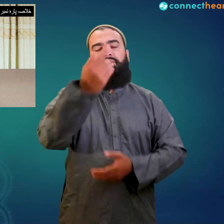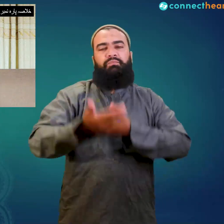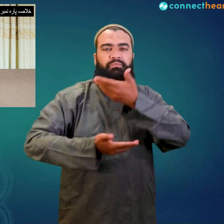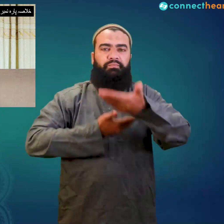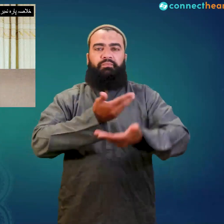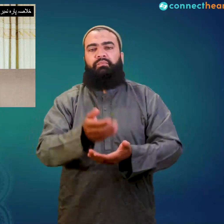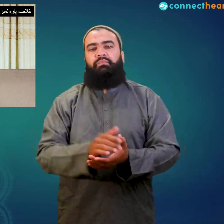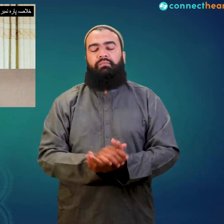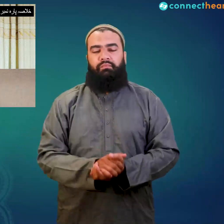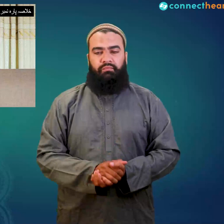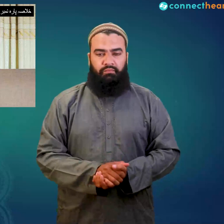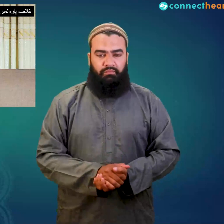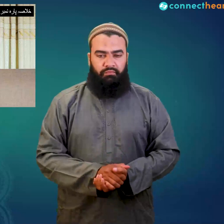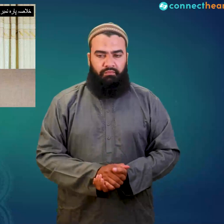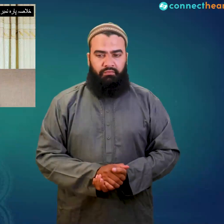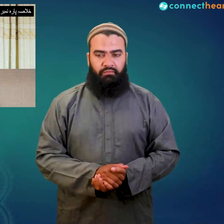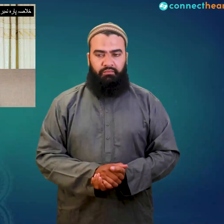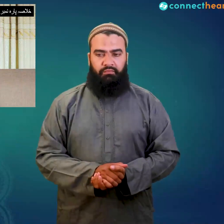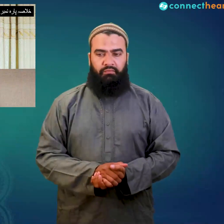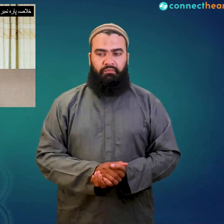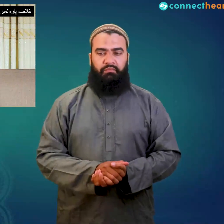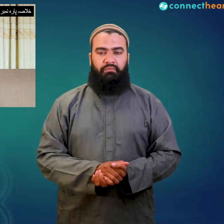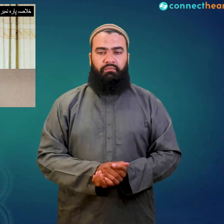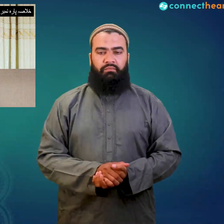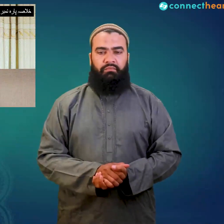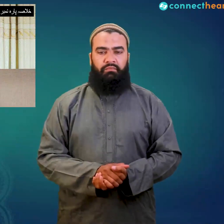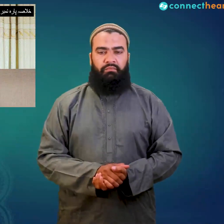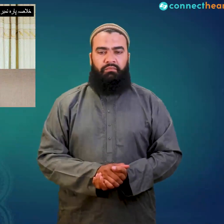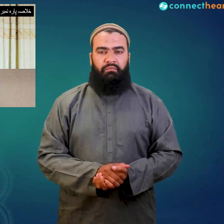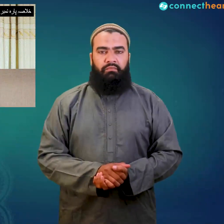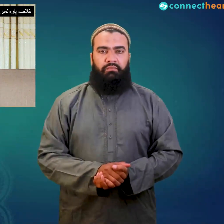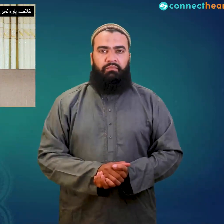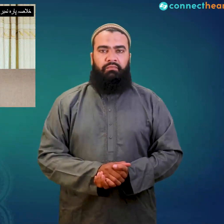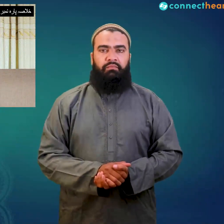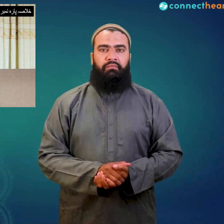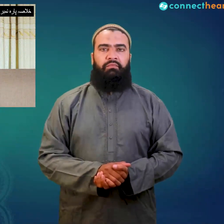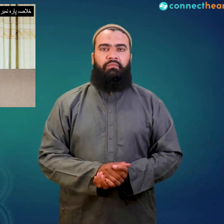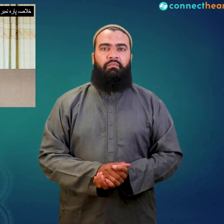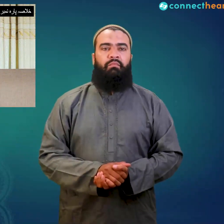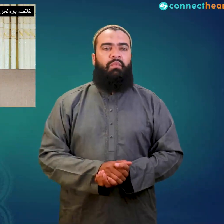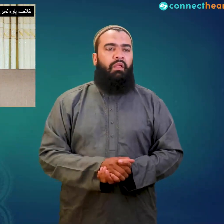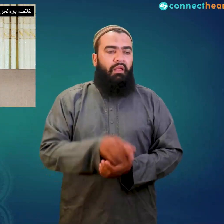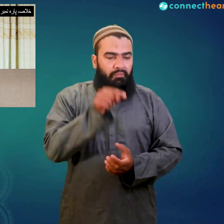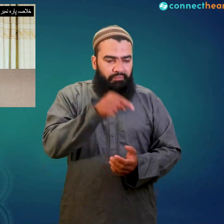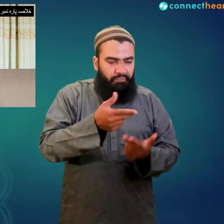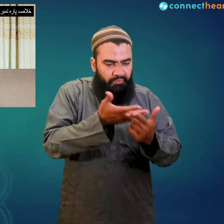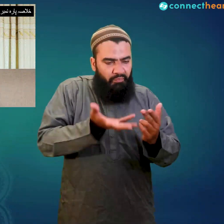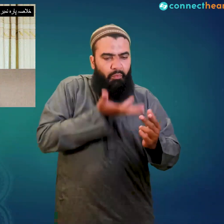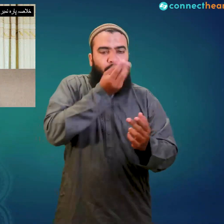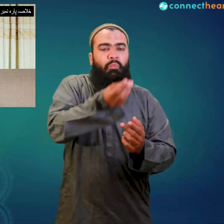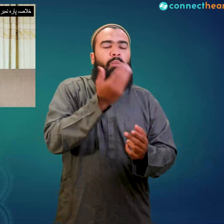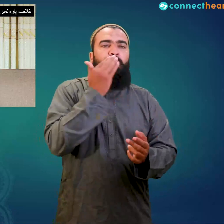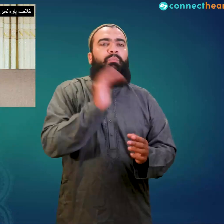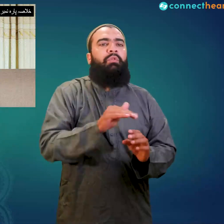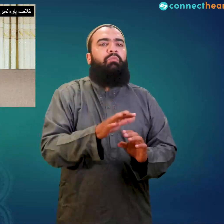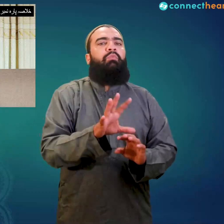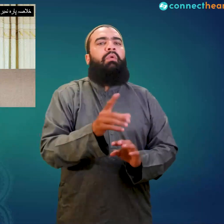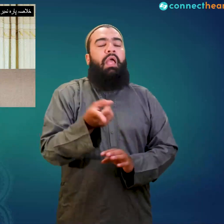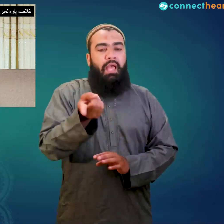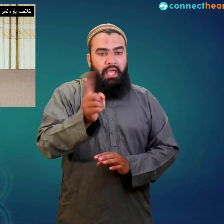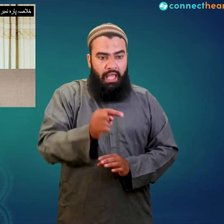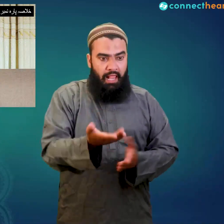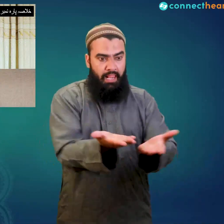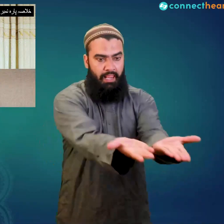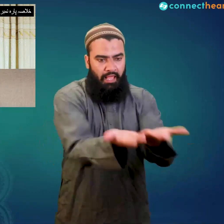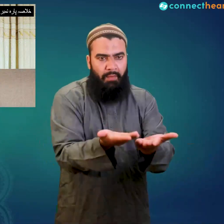آیت نمبر 12، وما هم بحاملین من خطایاہم من شیء۔ یہاں فرمایا کہ قیامت کے دن